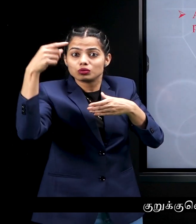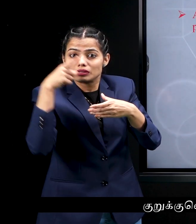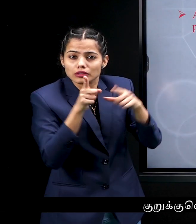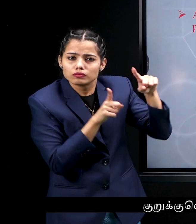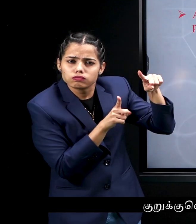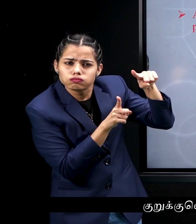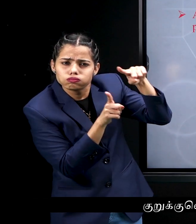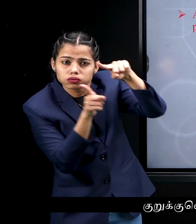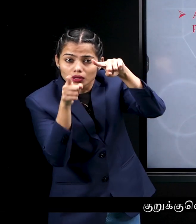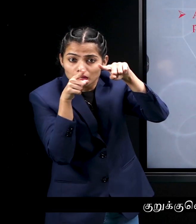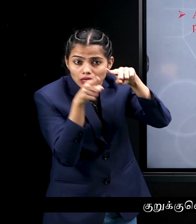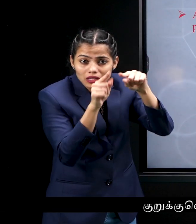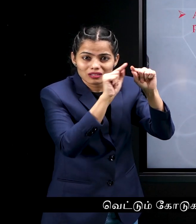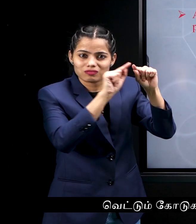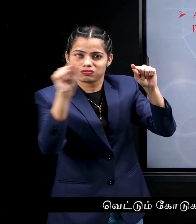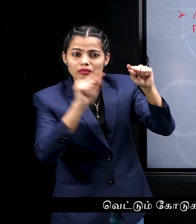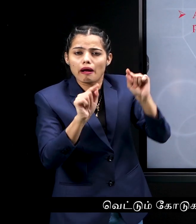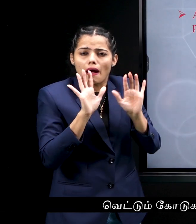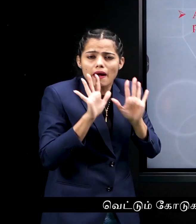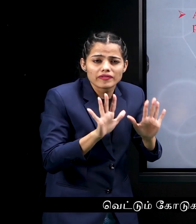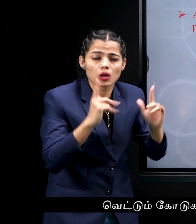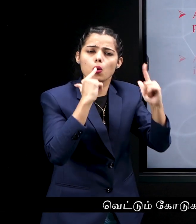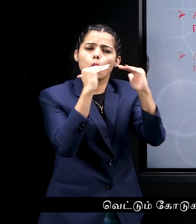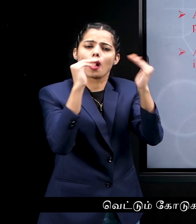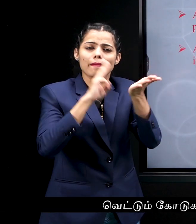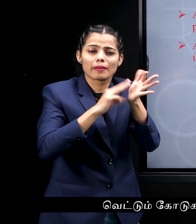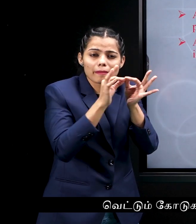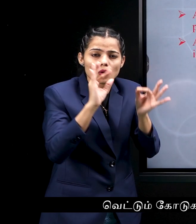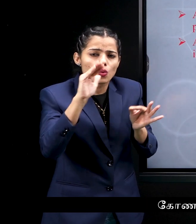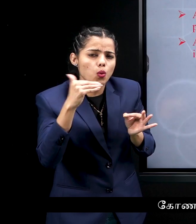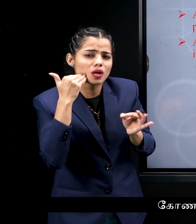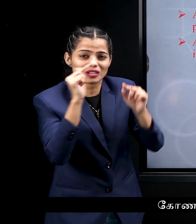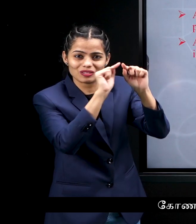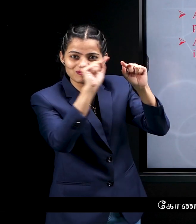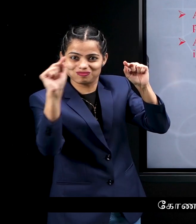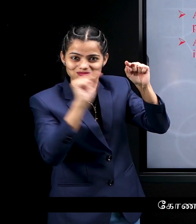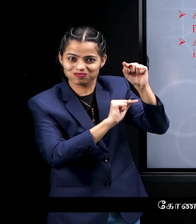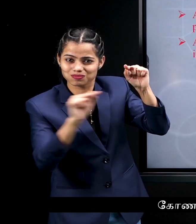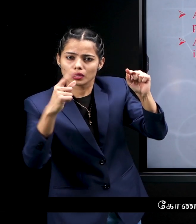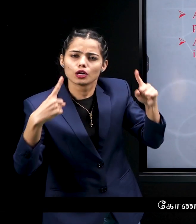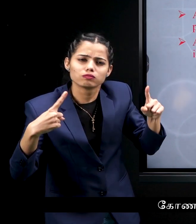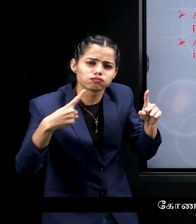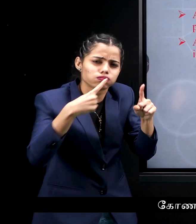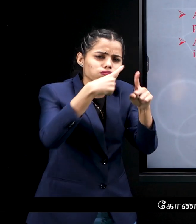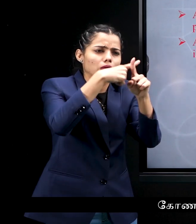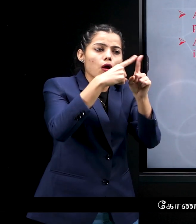அமைந்துள்ளன. வெட்டும் கோடுகள் இணையாக இருக்கும்போது மாற்று வெளிப்புற கோணங்கள் சம அளவுகளைக்